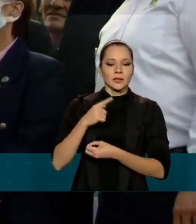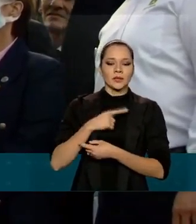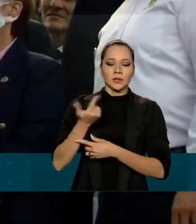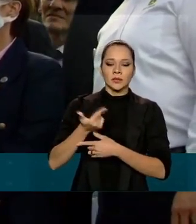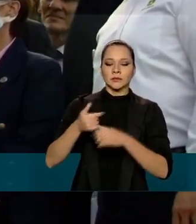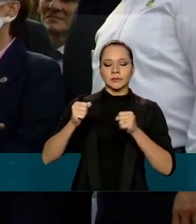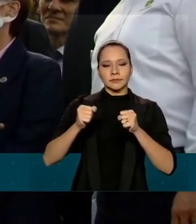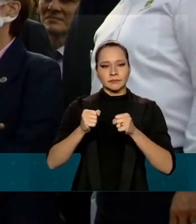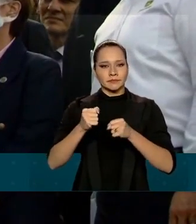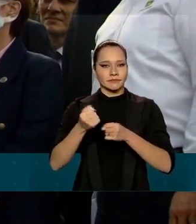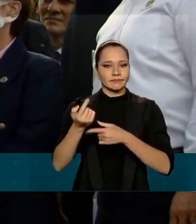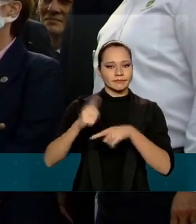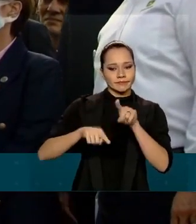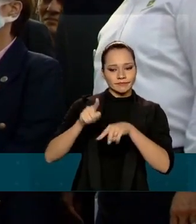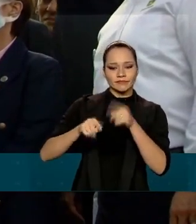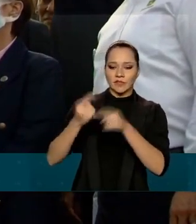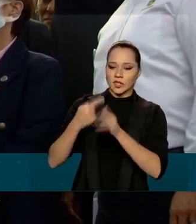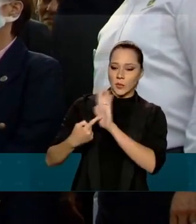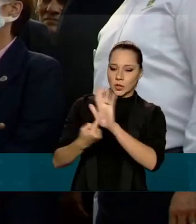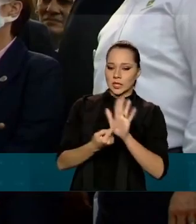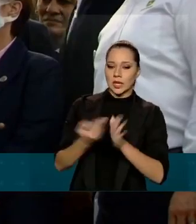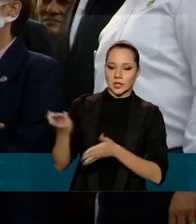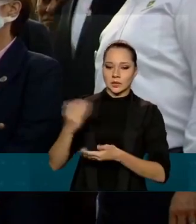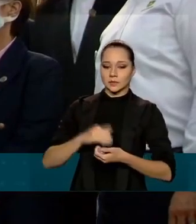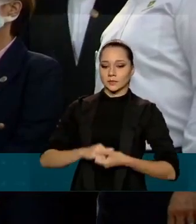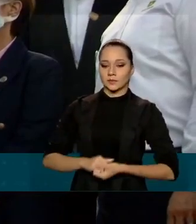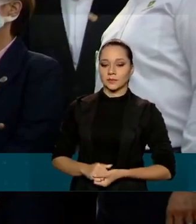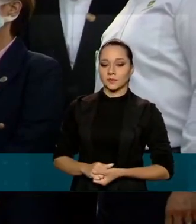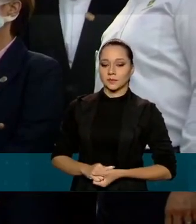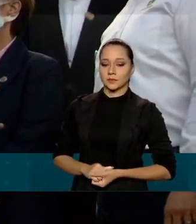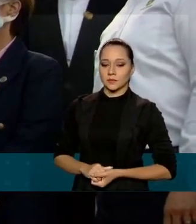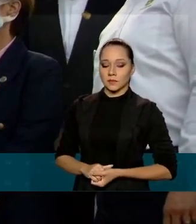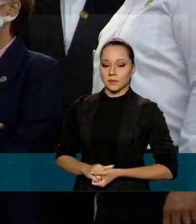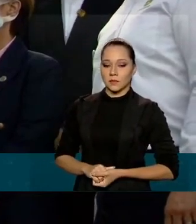esse equipamento que vai ser demonstrado.